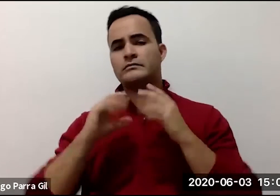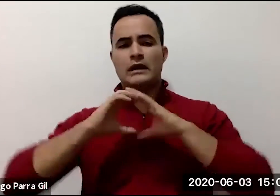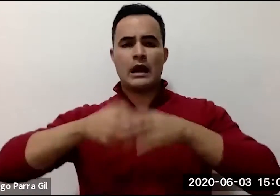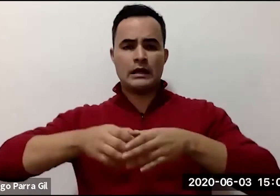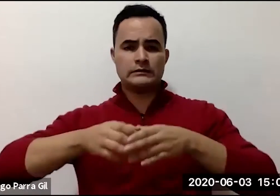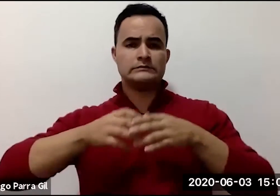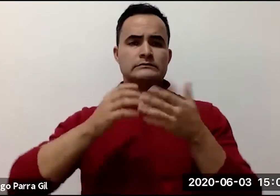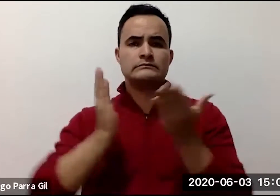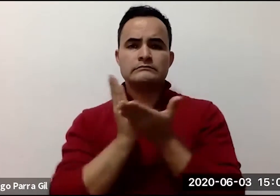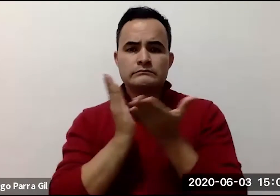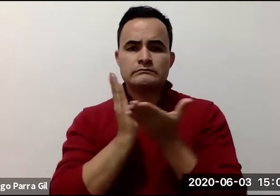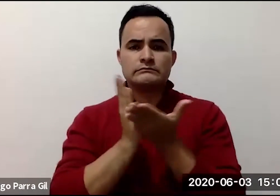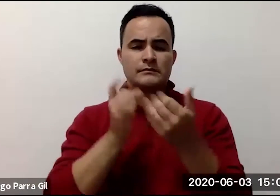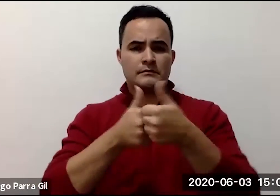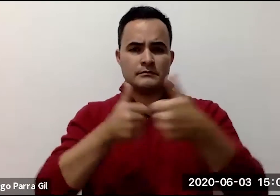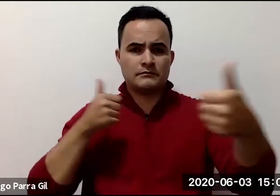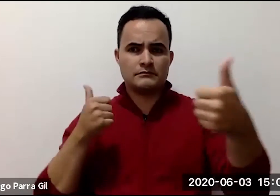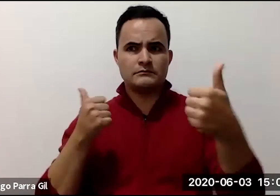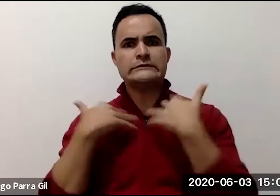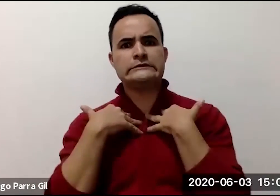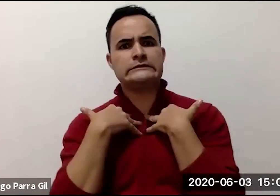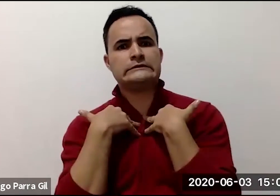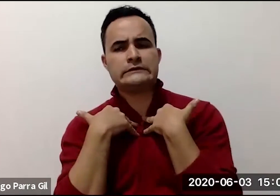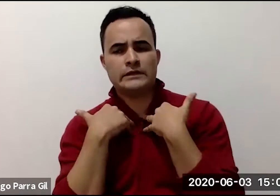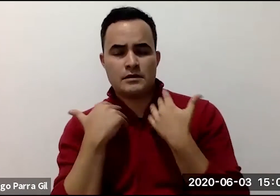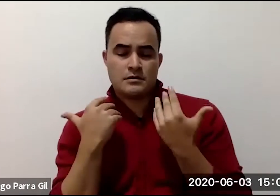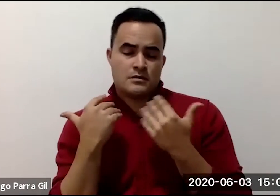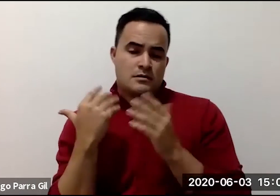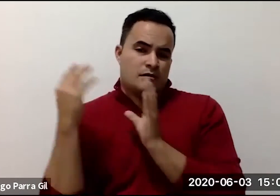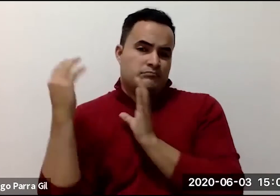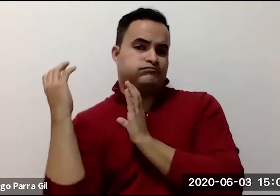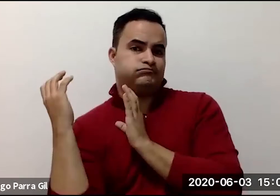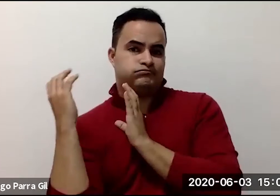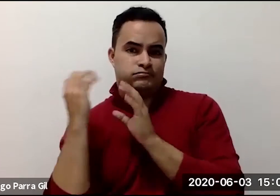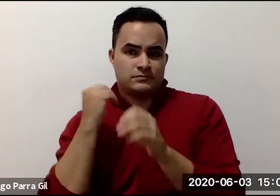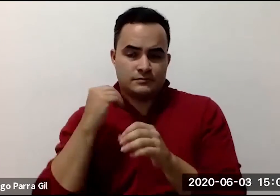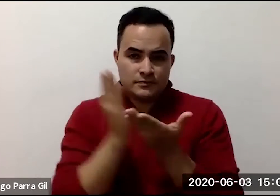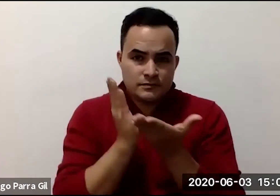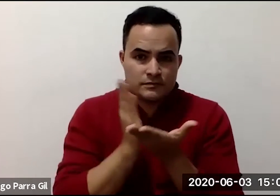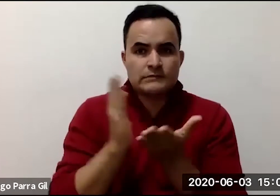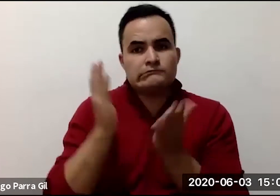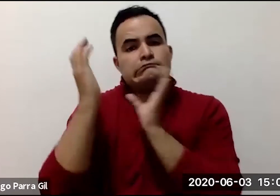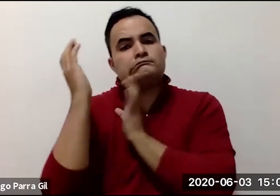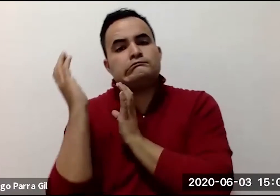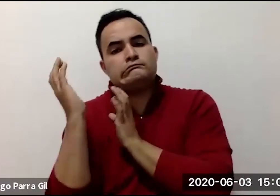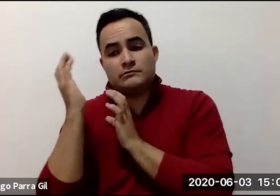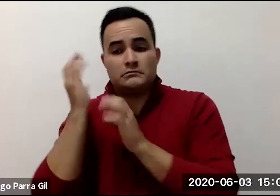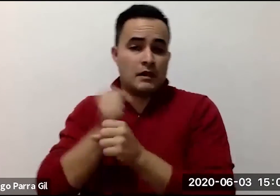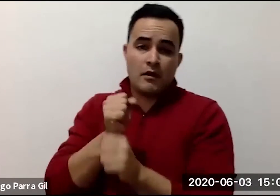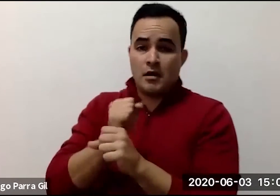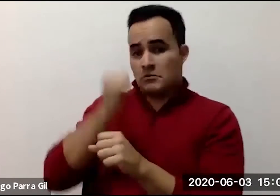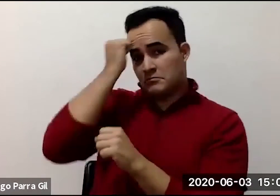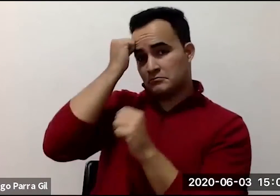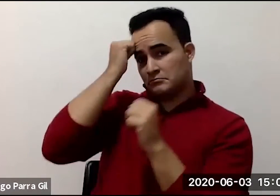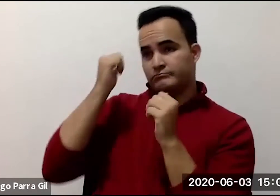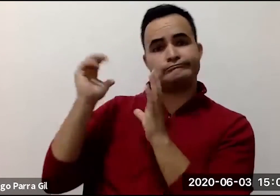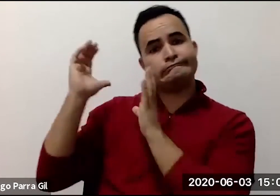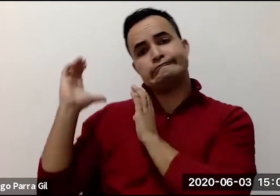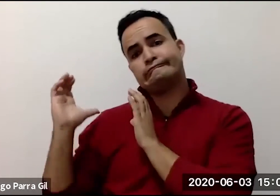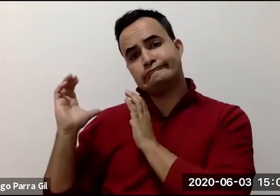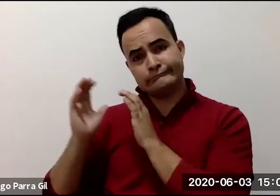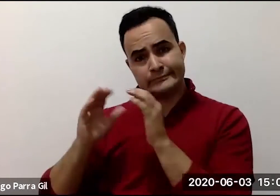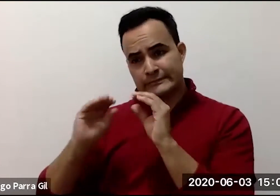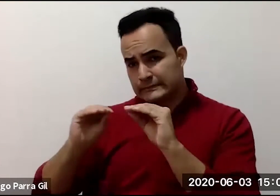la carga escolar, también laboral para profesores, que es con las personas con las